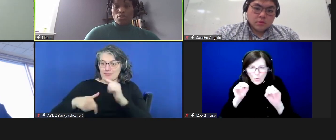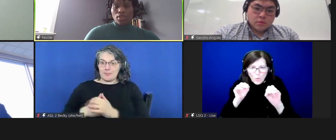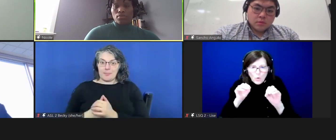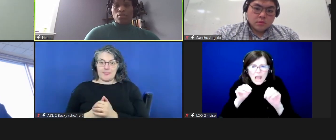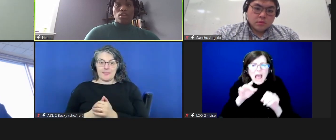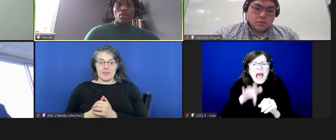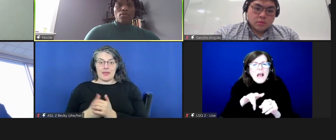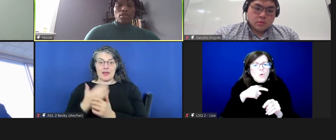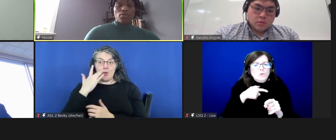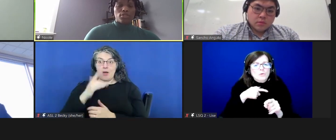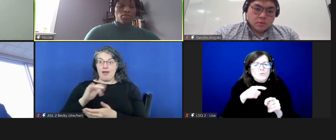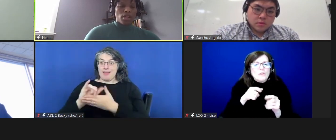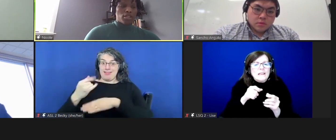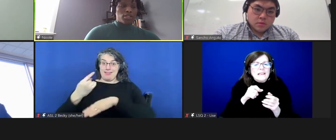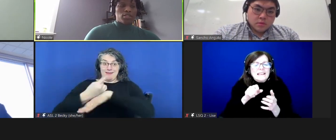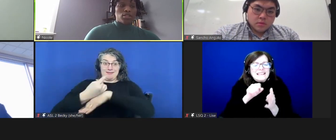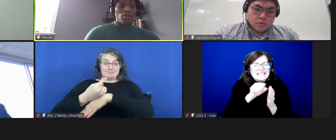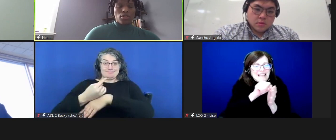socio-économique.